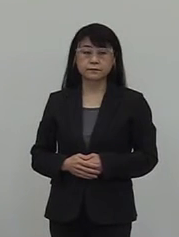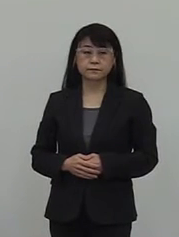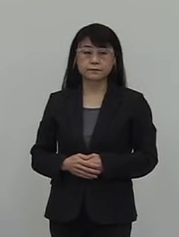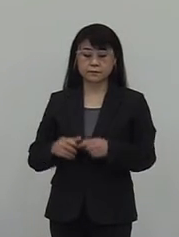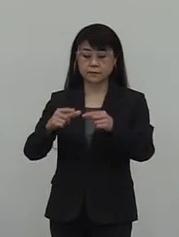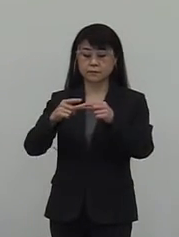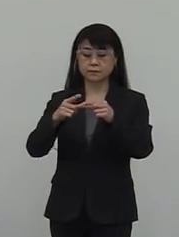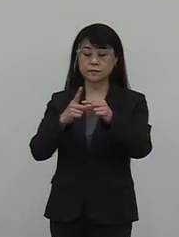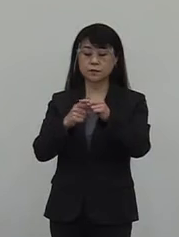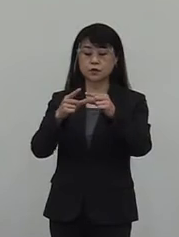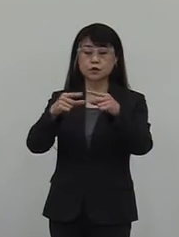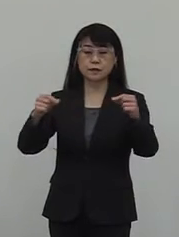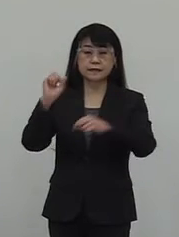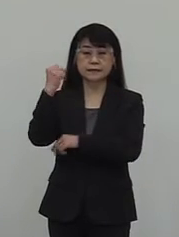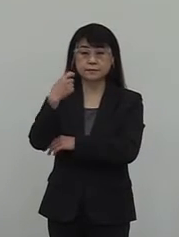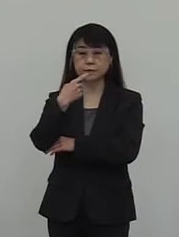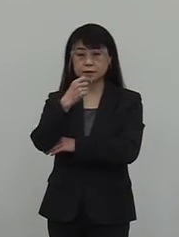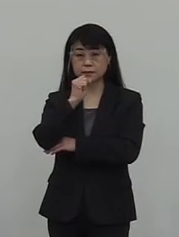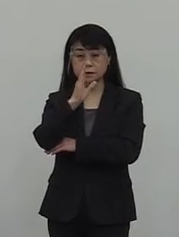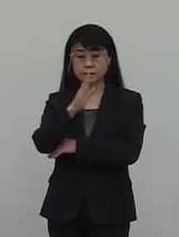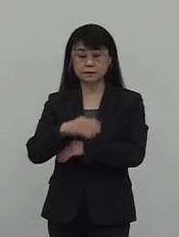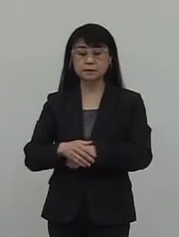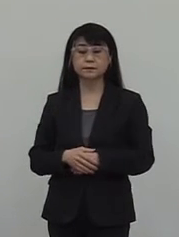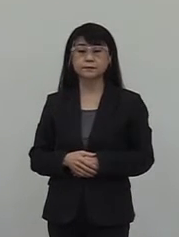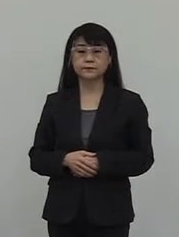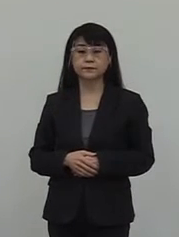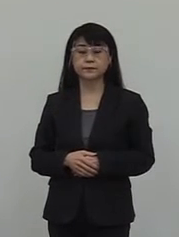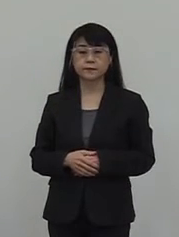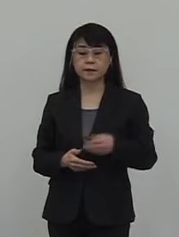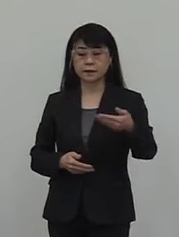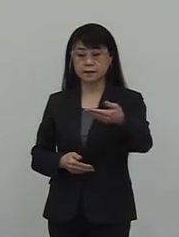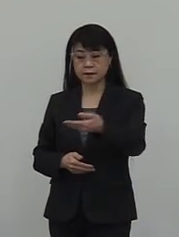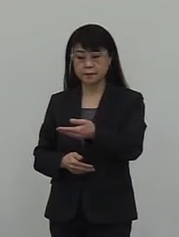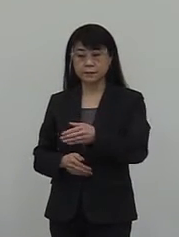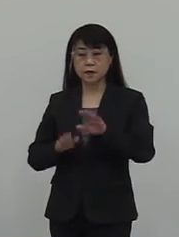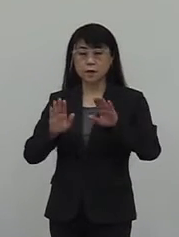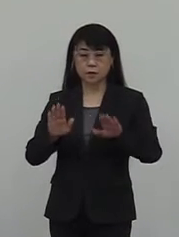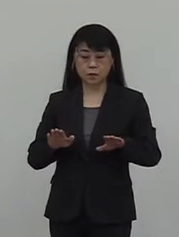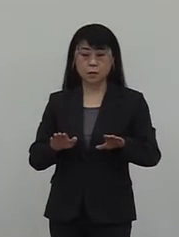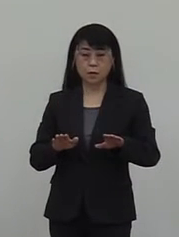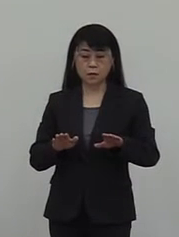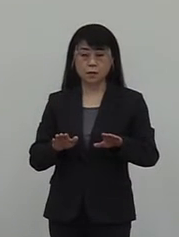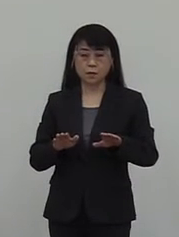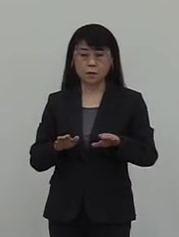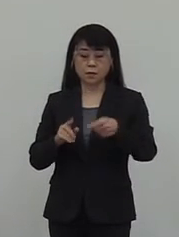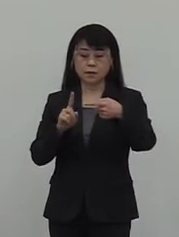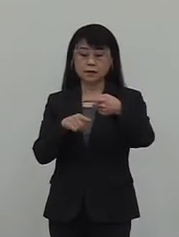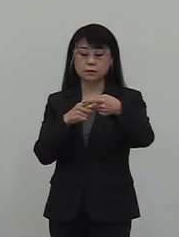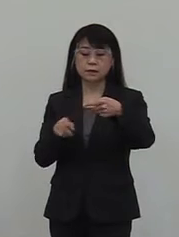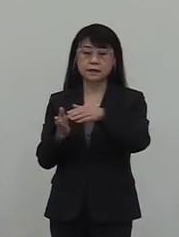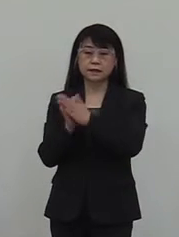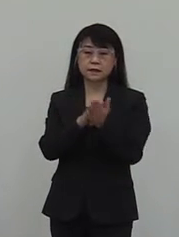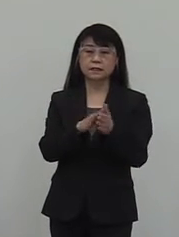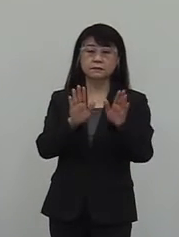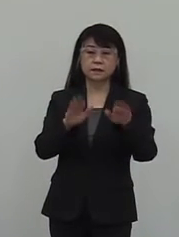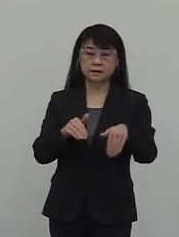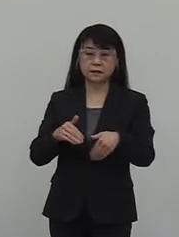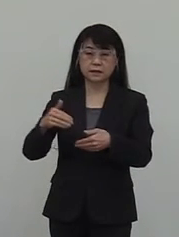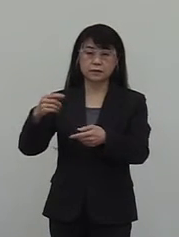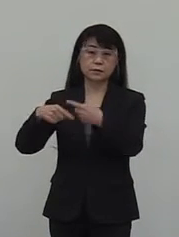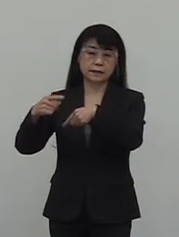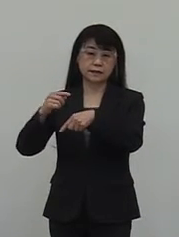本日新聞の長森です。お願いします。まあ、お一人また今日ですね、お亡くなりになったということだったんですけれ